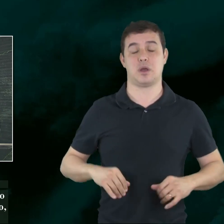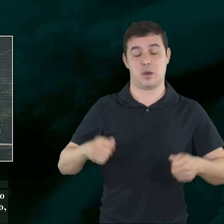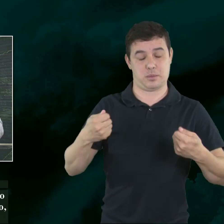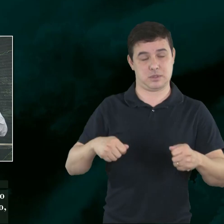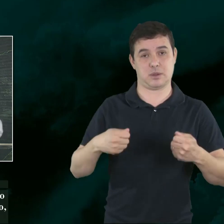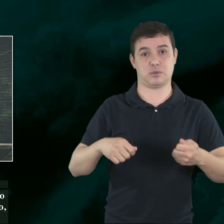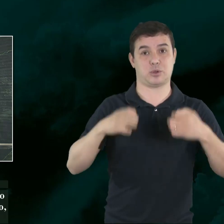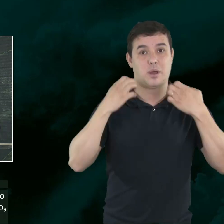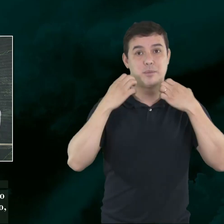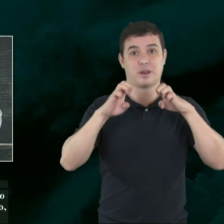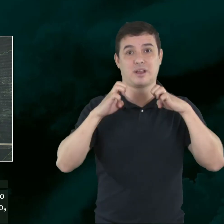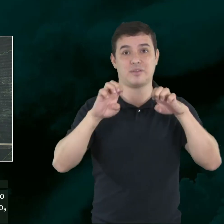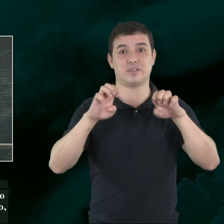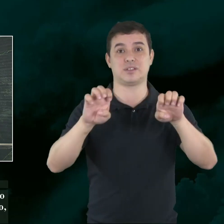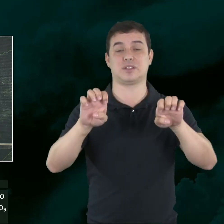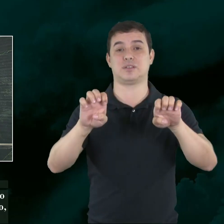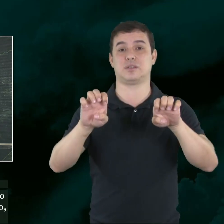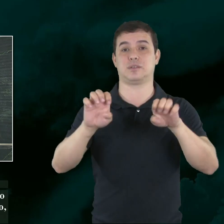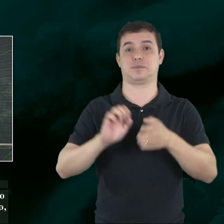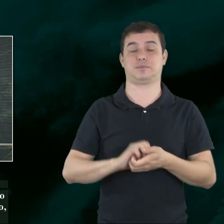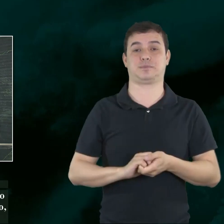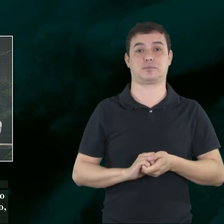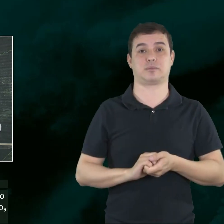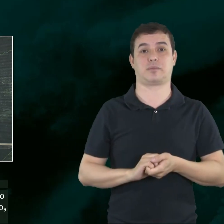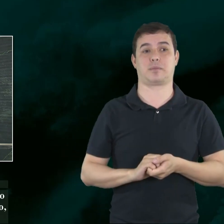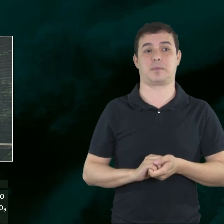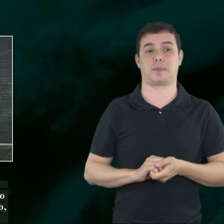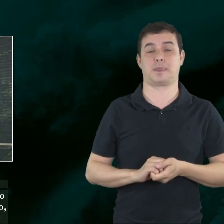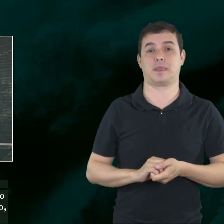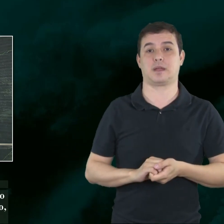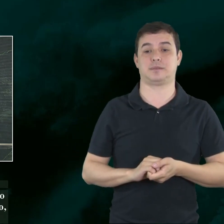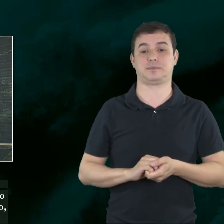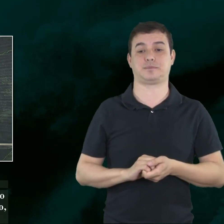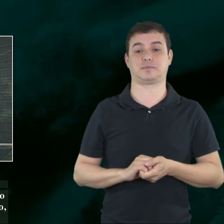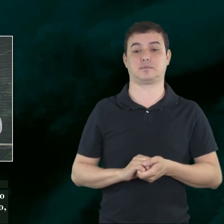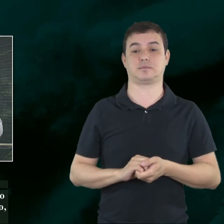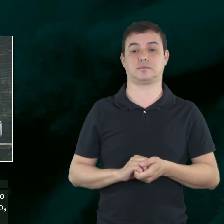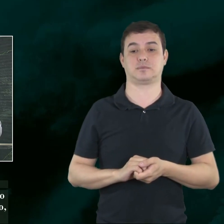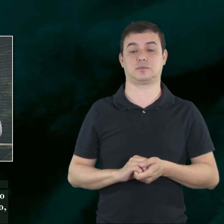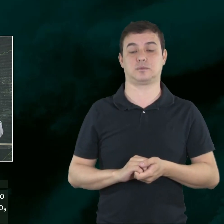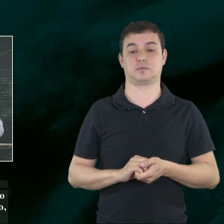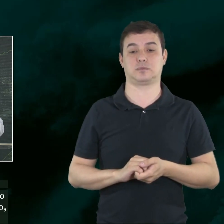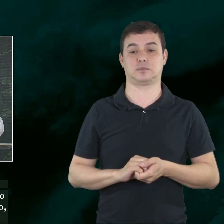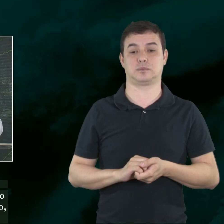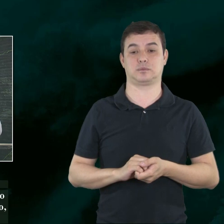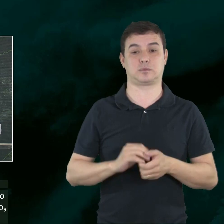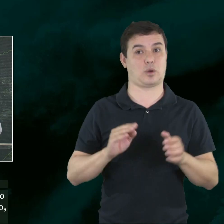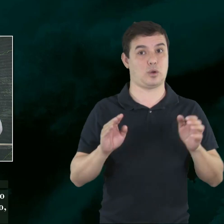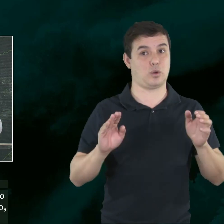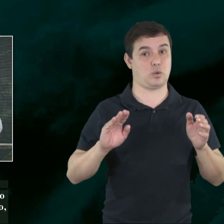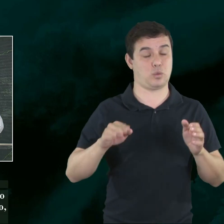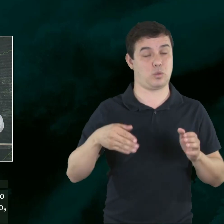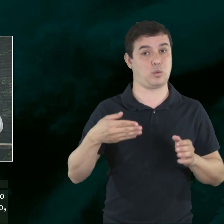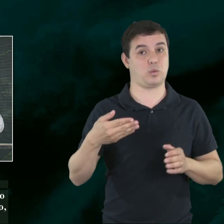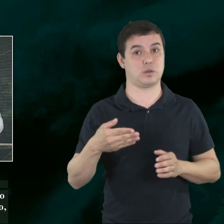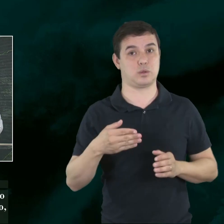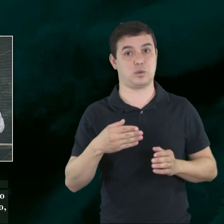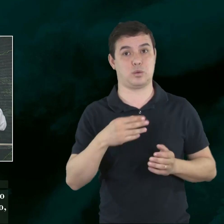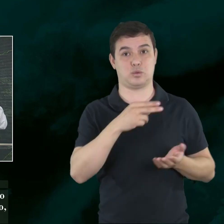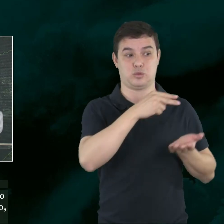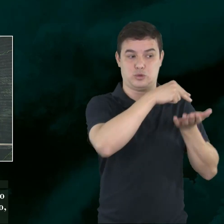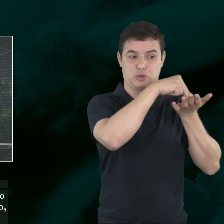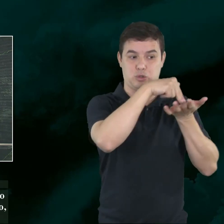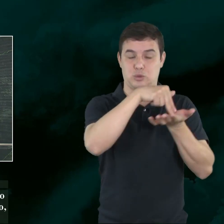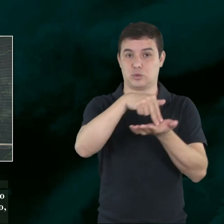reino para salvar o máximo possível de pessoas, para que quando chegasse a grande tribulação, nós possamos preparar,